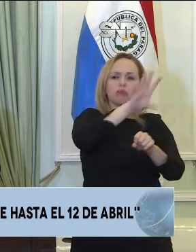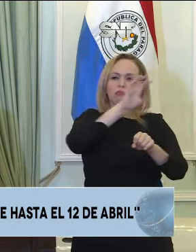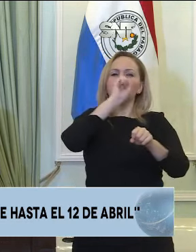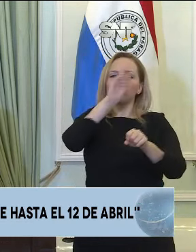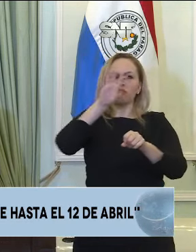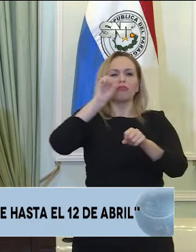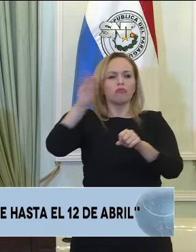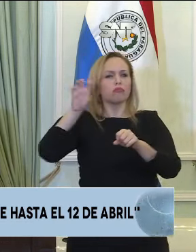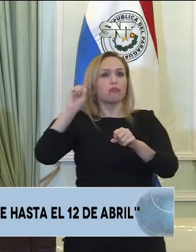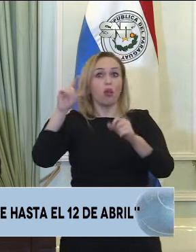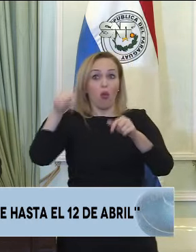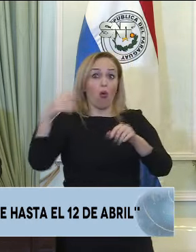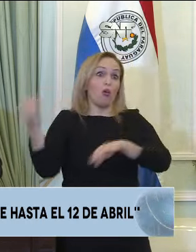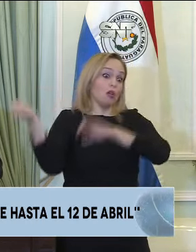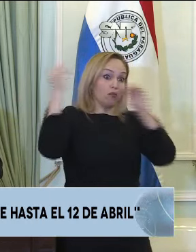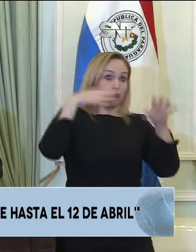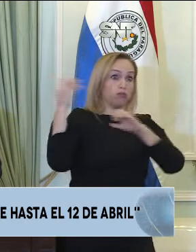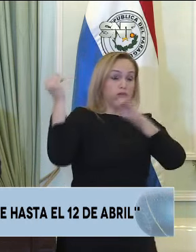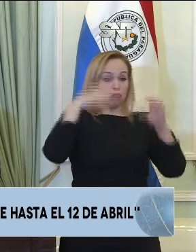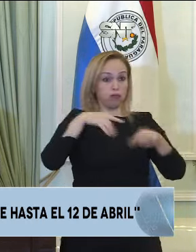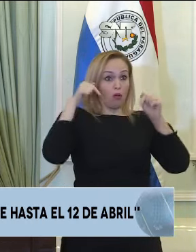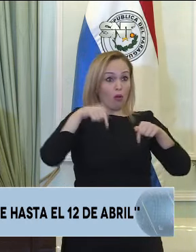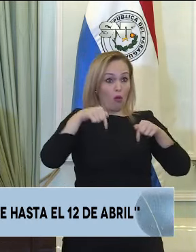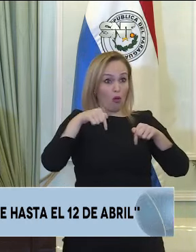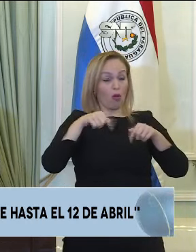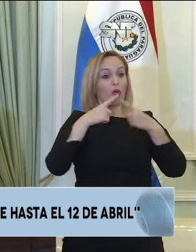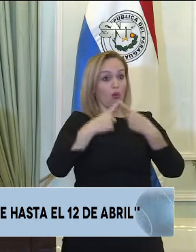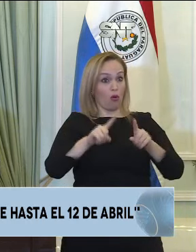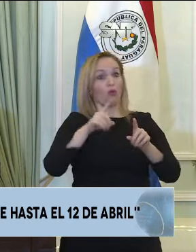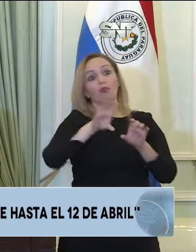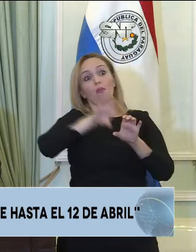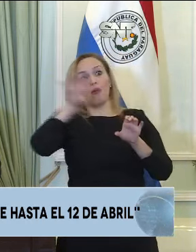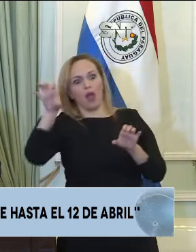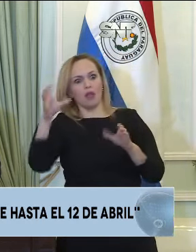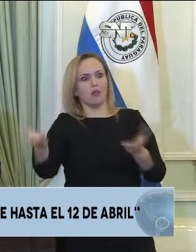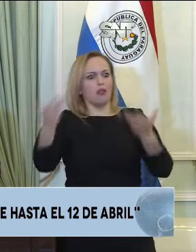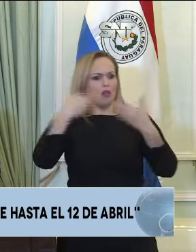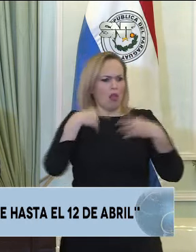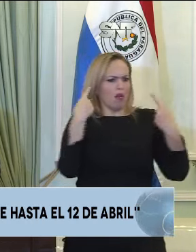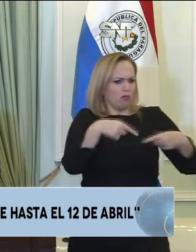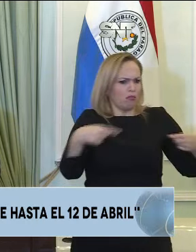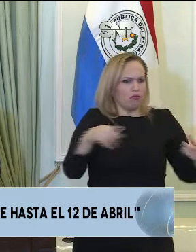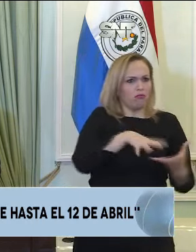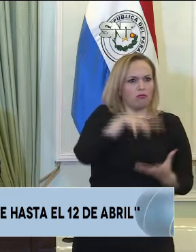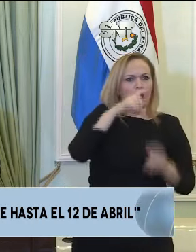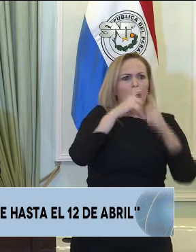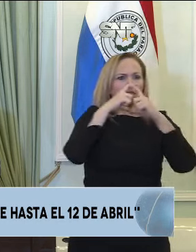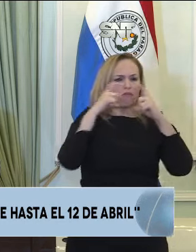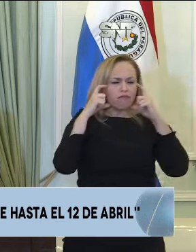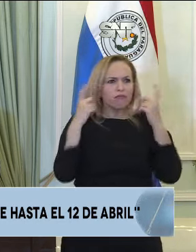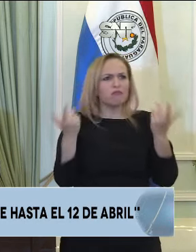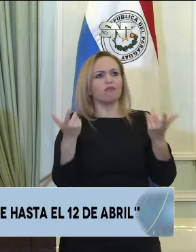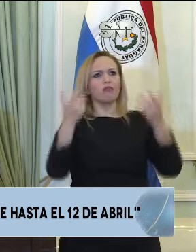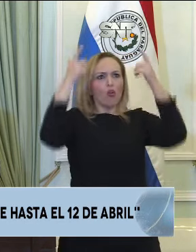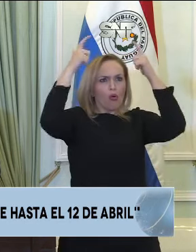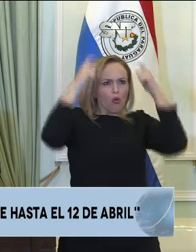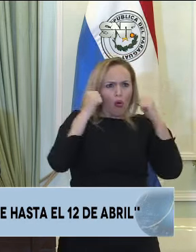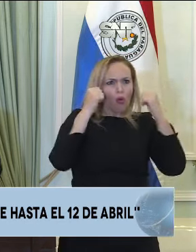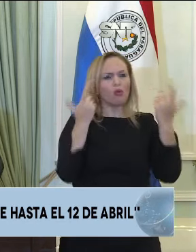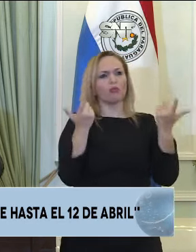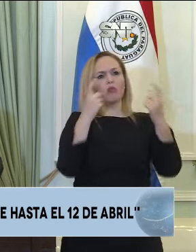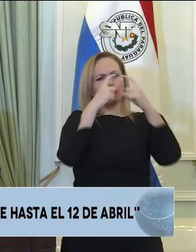los equipos que nos están llegando. Hoy también recibimos a la República de Taiwán una importante donación de mascarillas, gorros